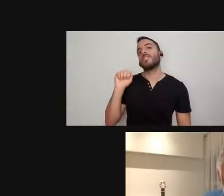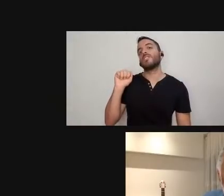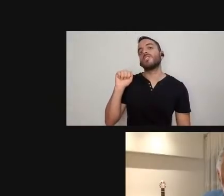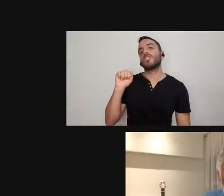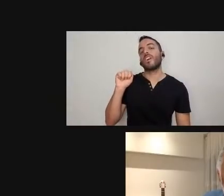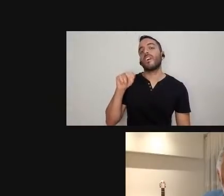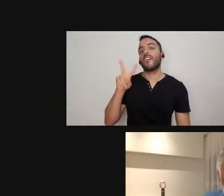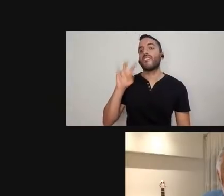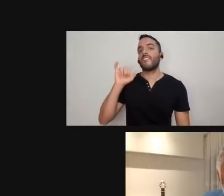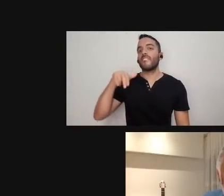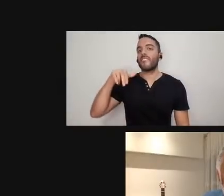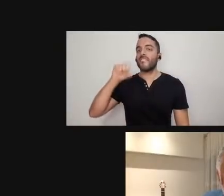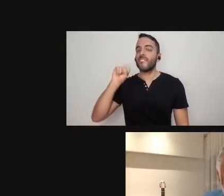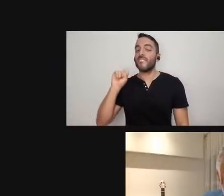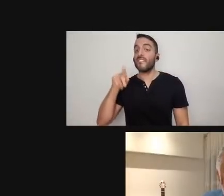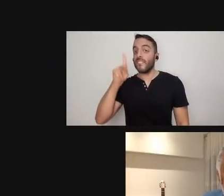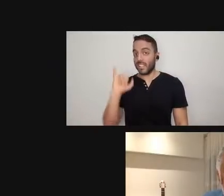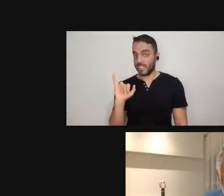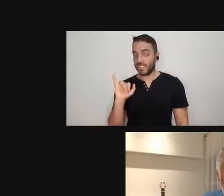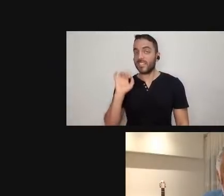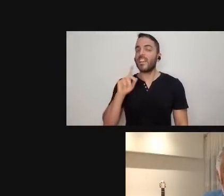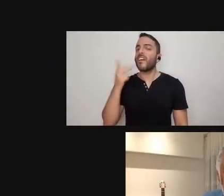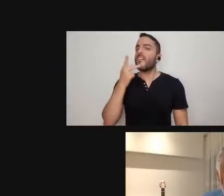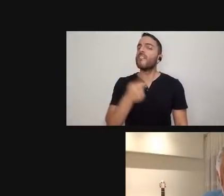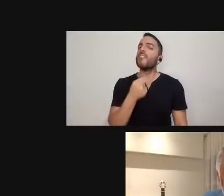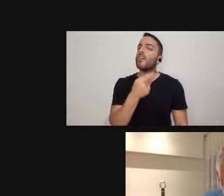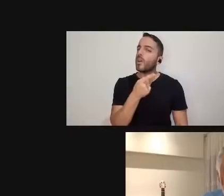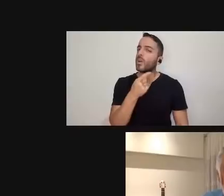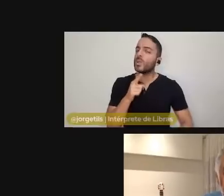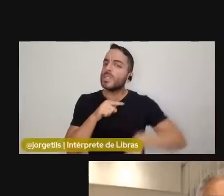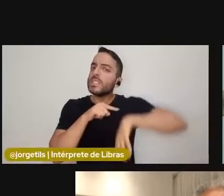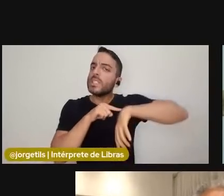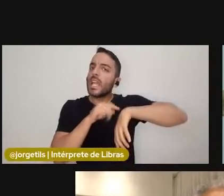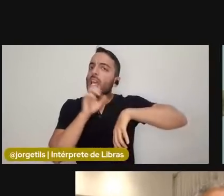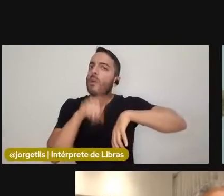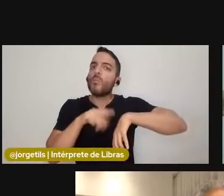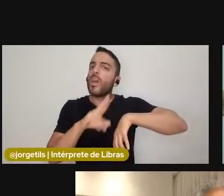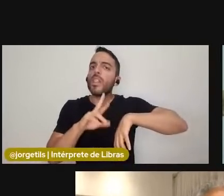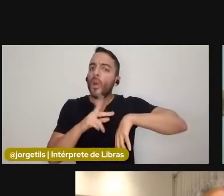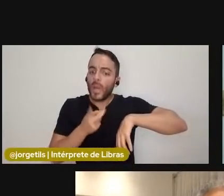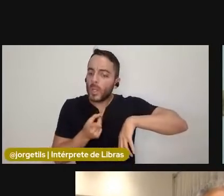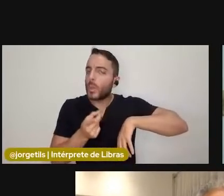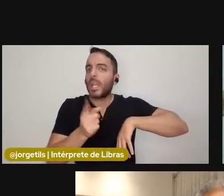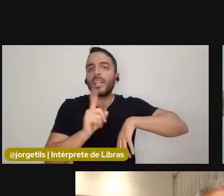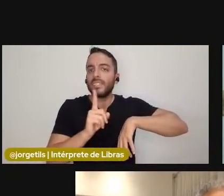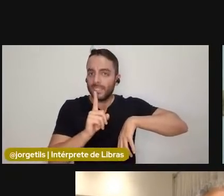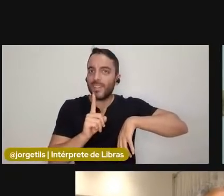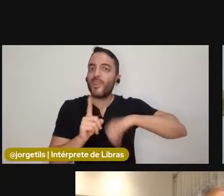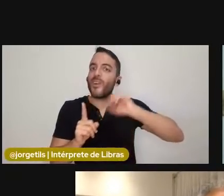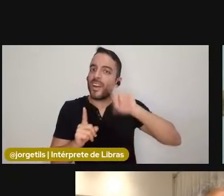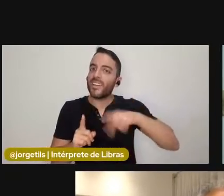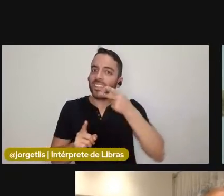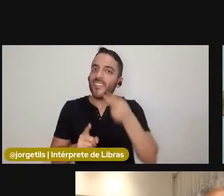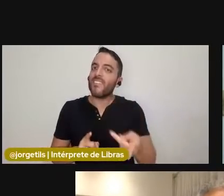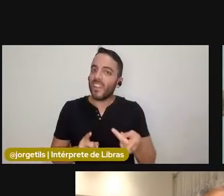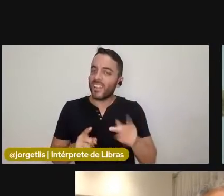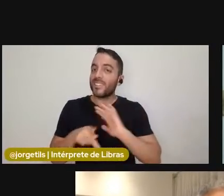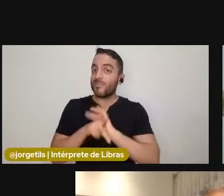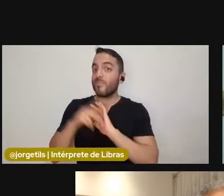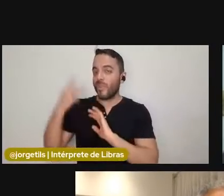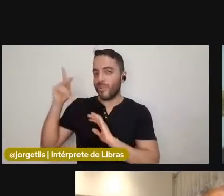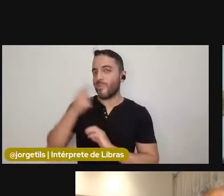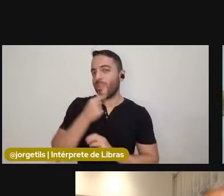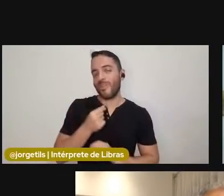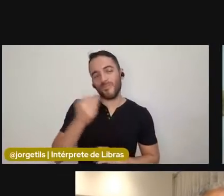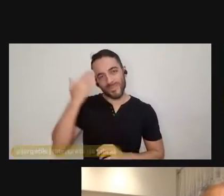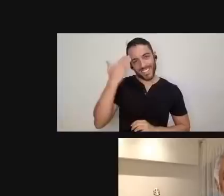colocando o tempo como a desconstrução da duração. Tempo não é mais duração. É isso que você está dizendo, é Stravinsky puro. Muito obrigado,